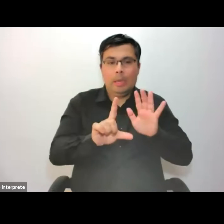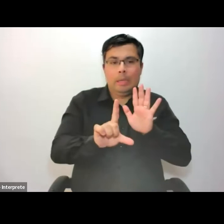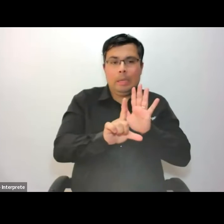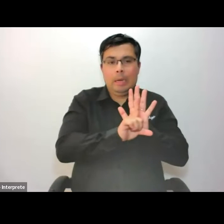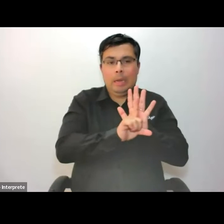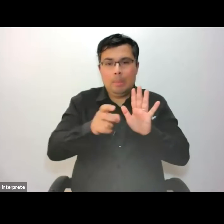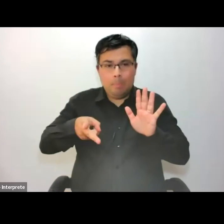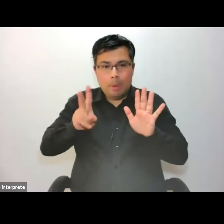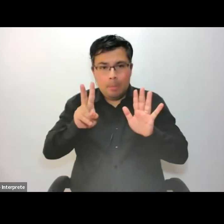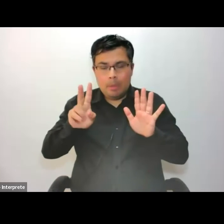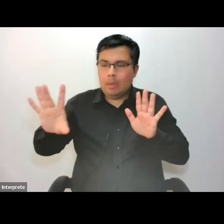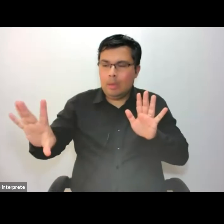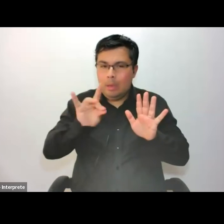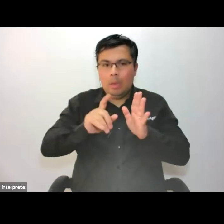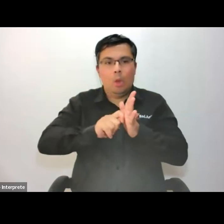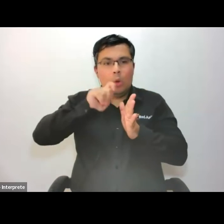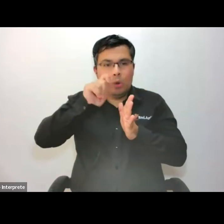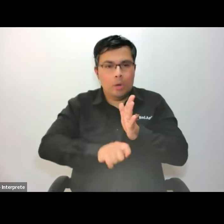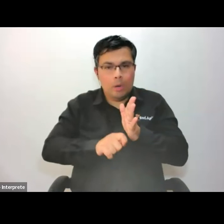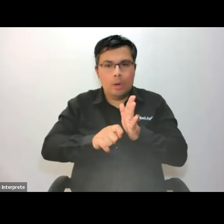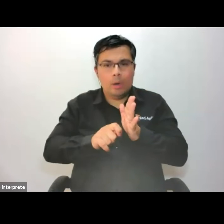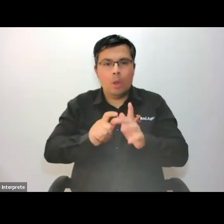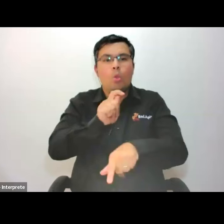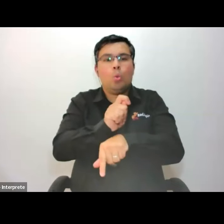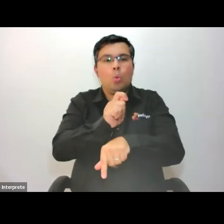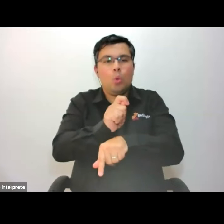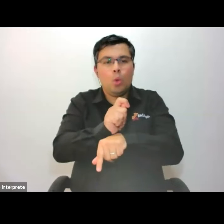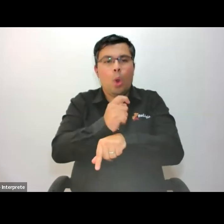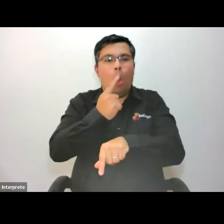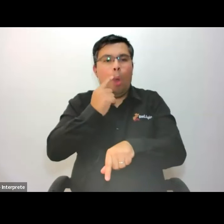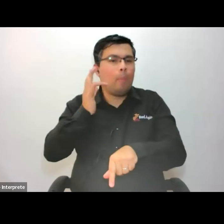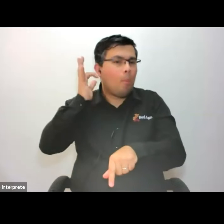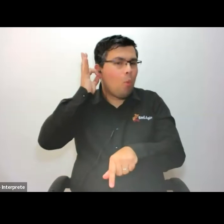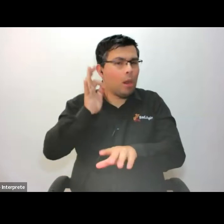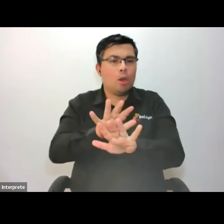tutora sombra con los recursos de la subvención de educación especial diferencial.